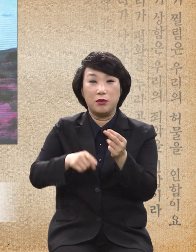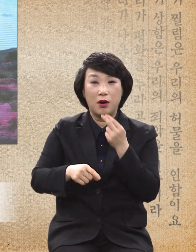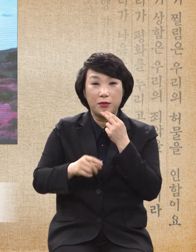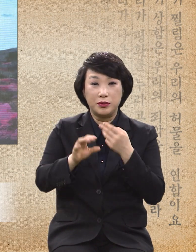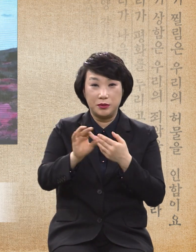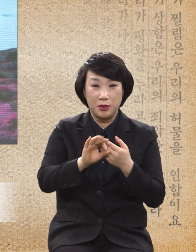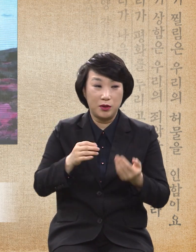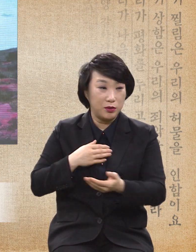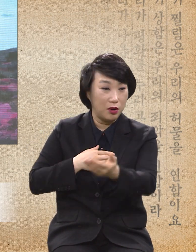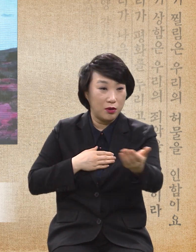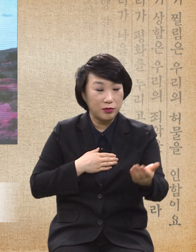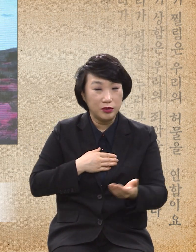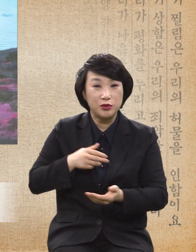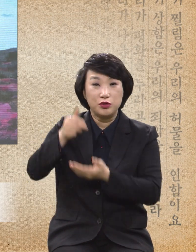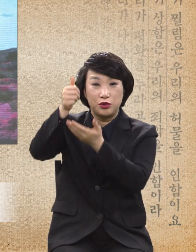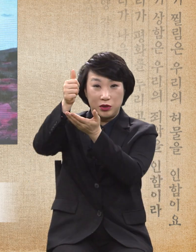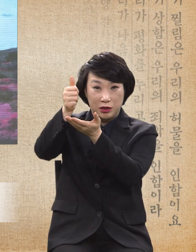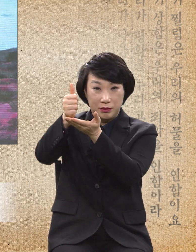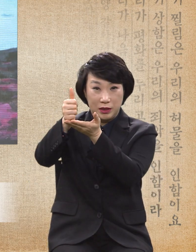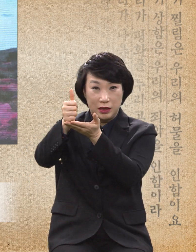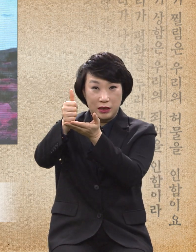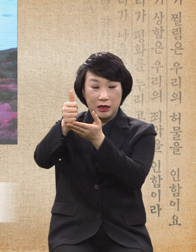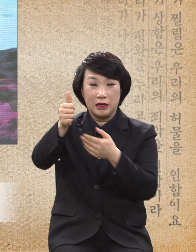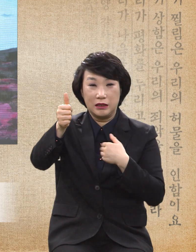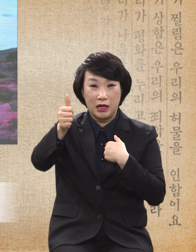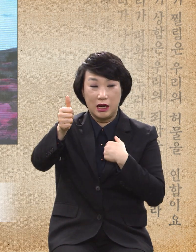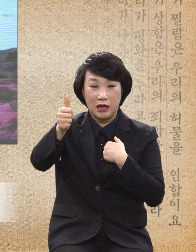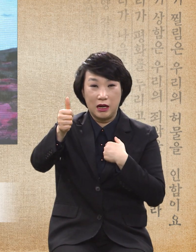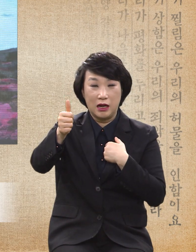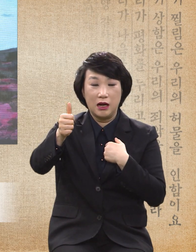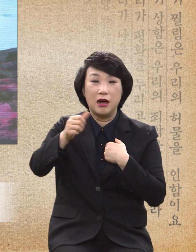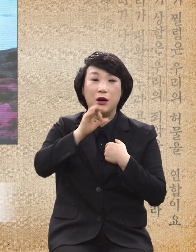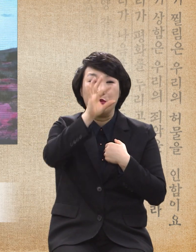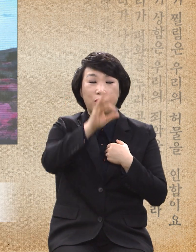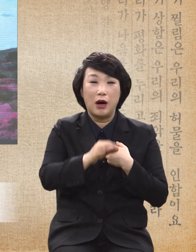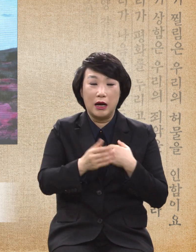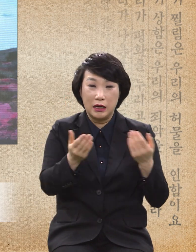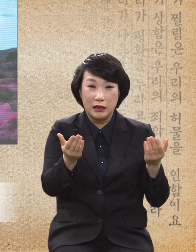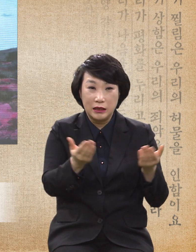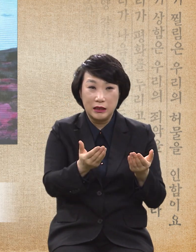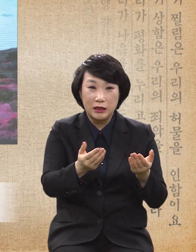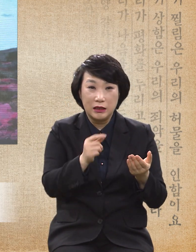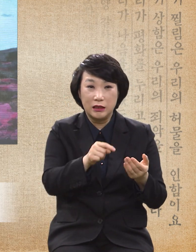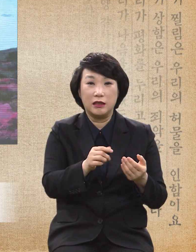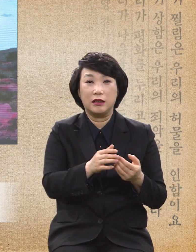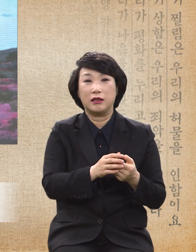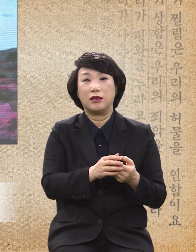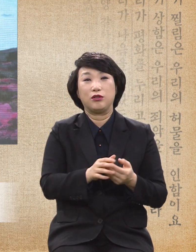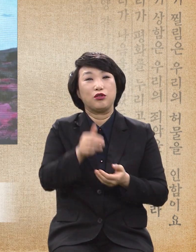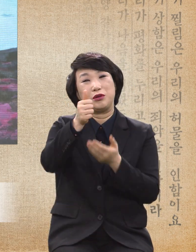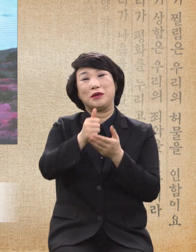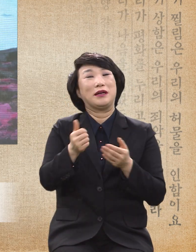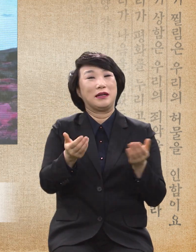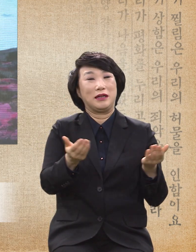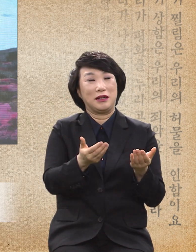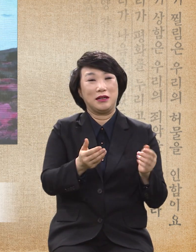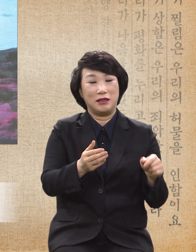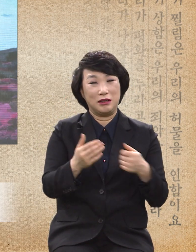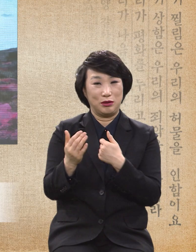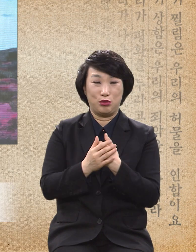없이는 주님께서 나를 불가능에 일하시게 할 수는 전혀 없는